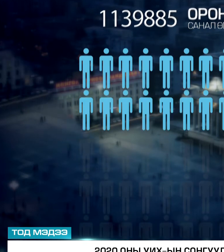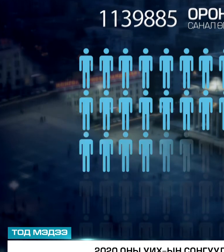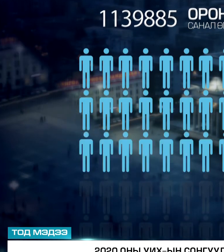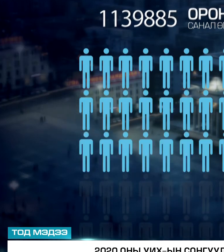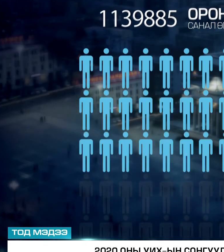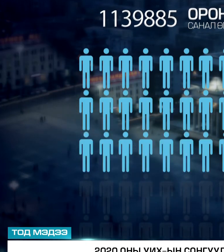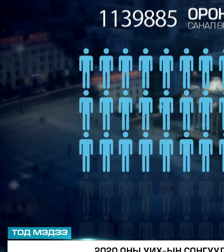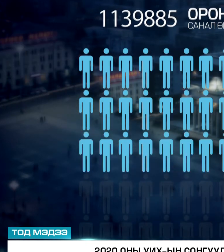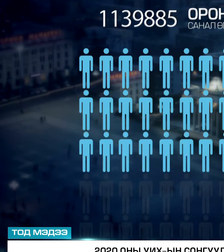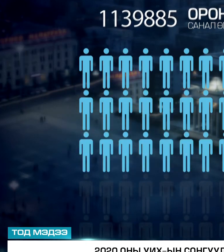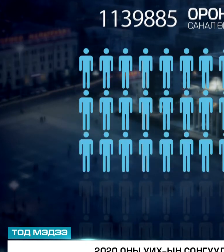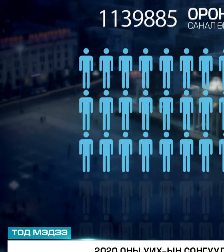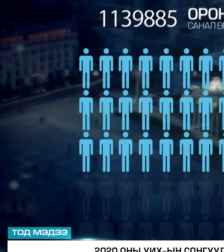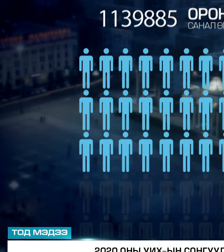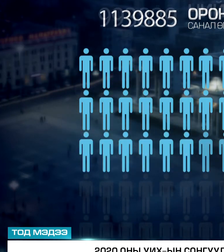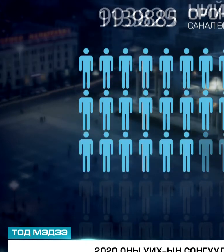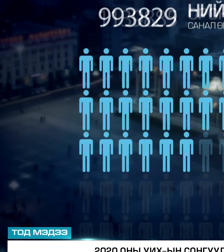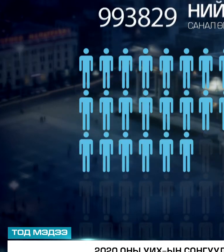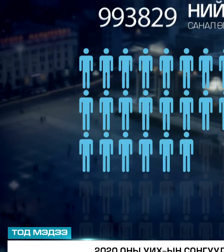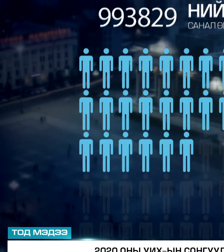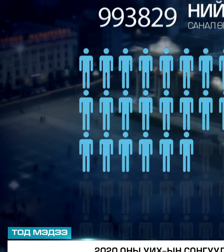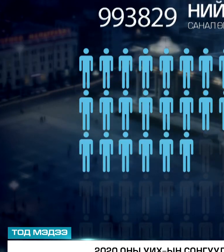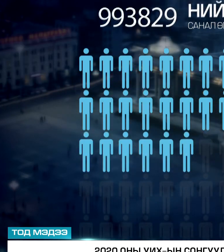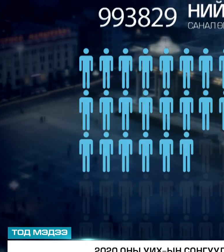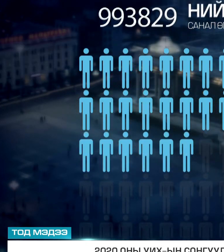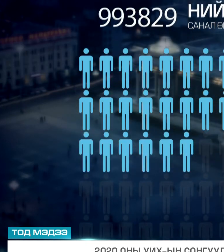1,139,885 нь хөдөө орон нутагт санал өгвөл нийслэлд